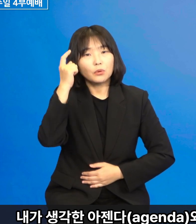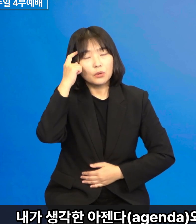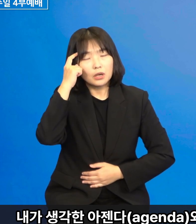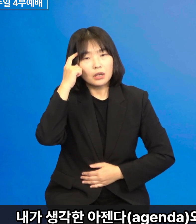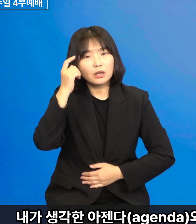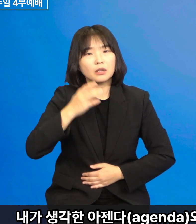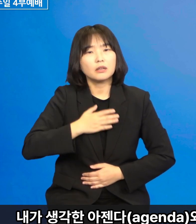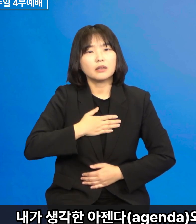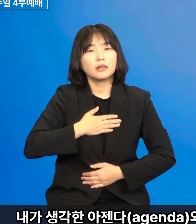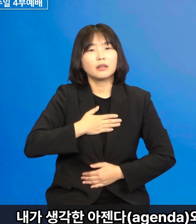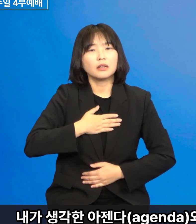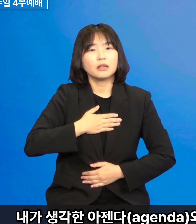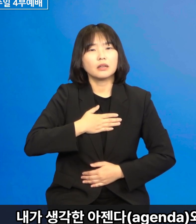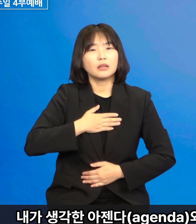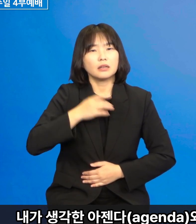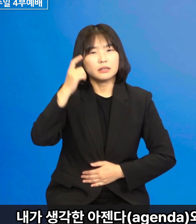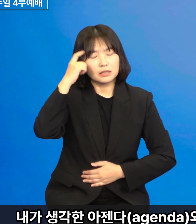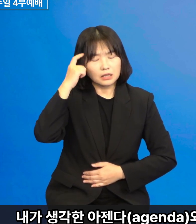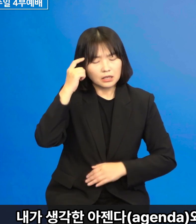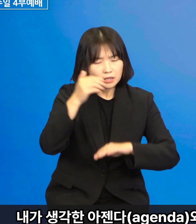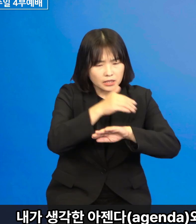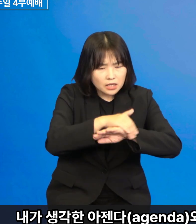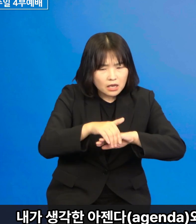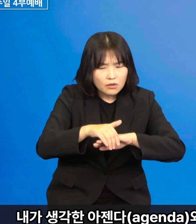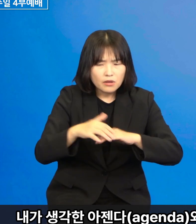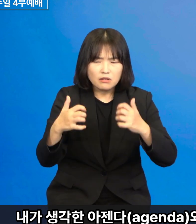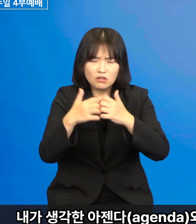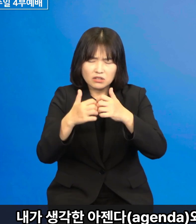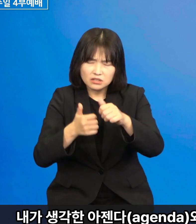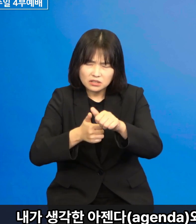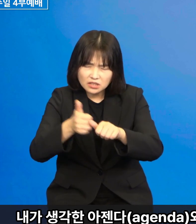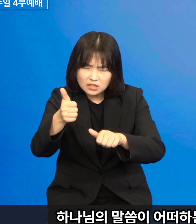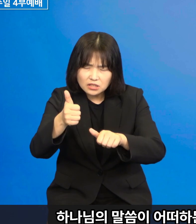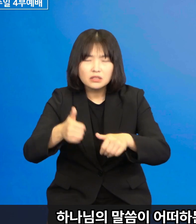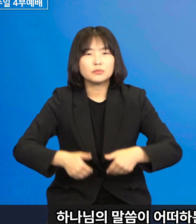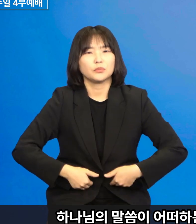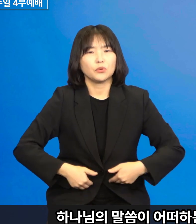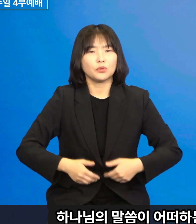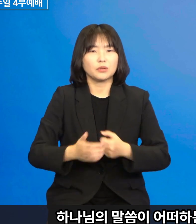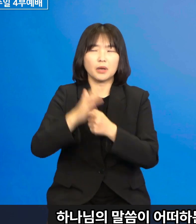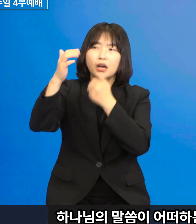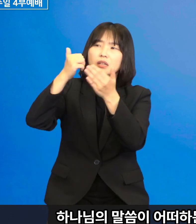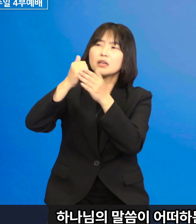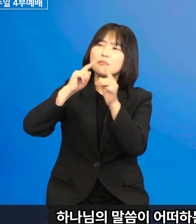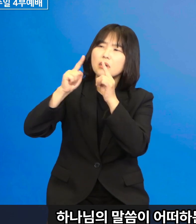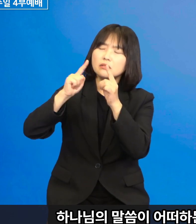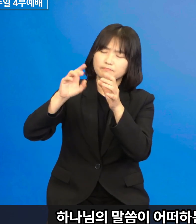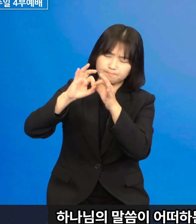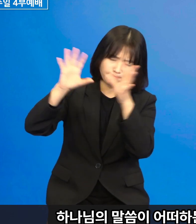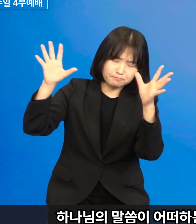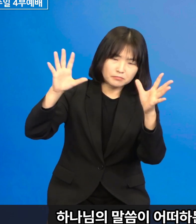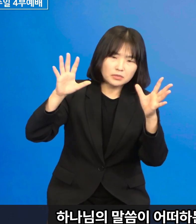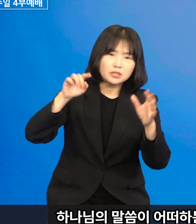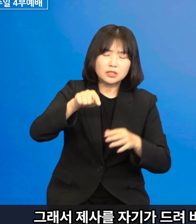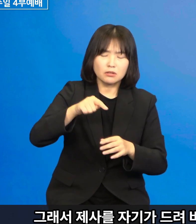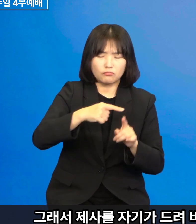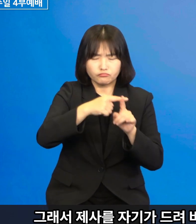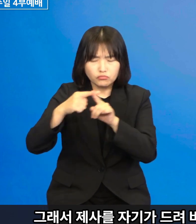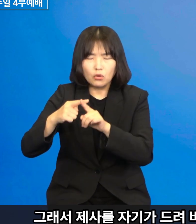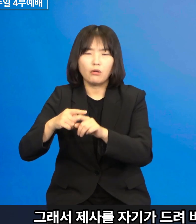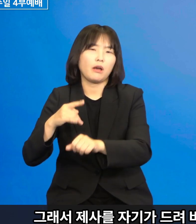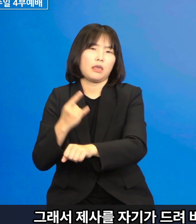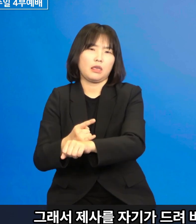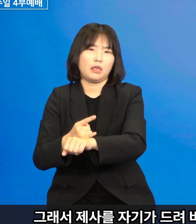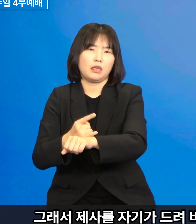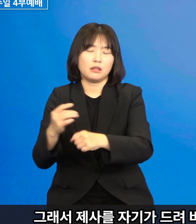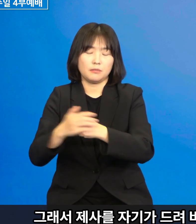내가 생각한 어젠다와 계획과 이 전쟁에서 승리해야 하므로 하나님의 말씀이 어떠하든 나는 무조건 이걸 해야겠다. 그래서